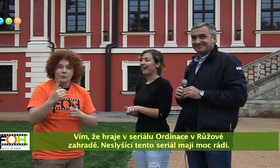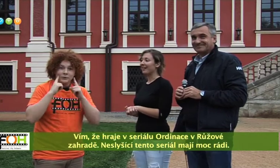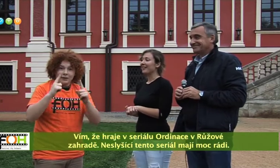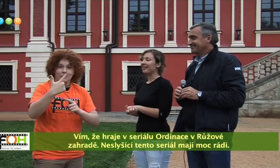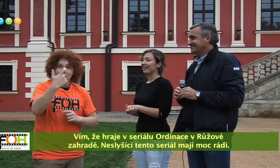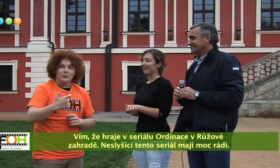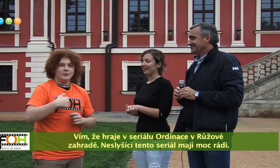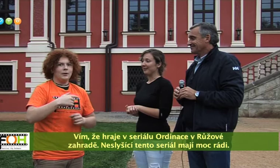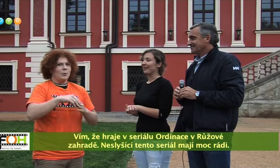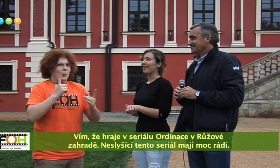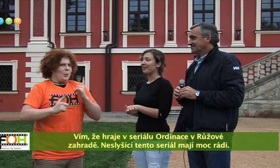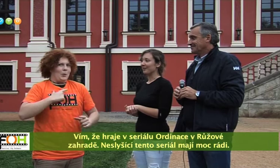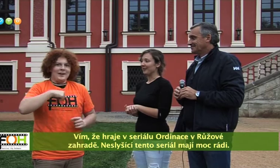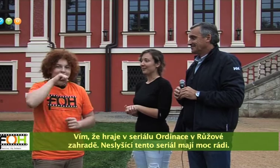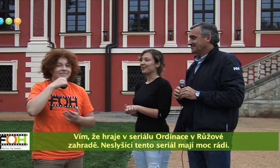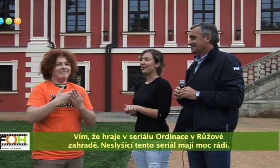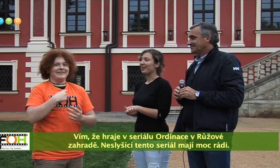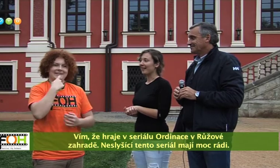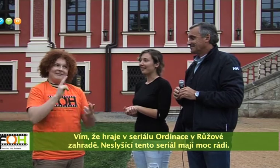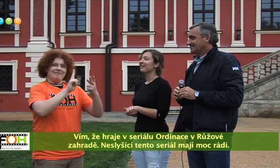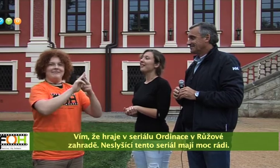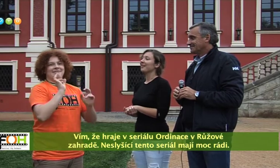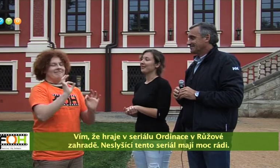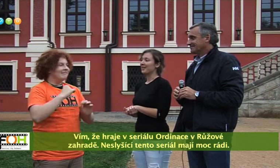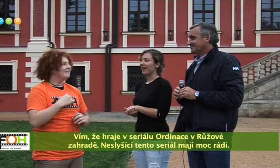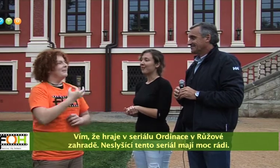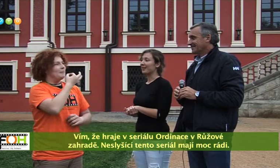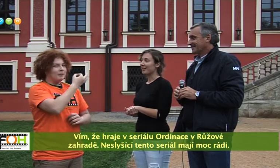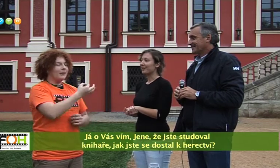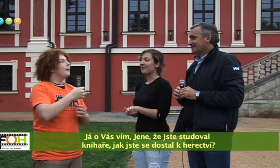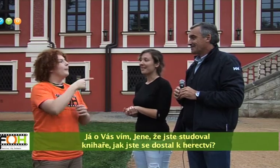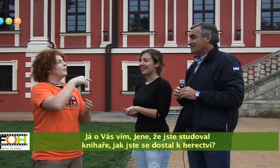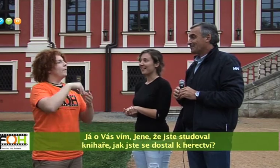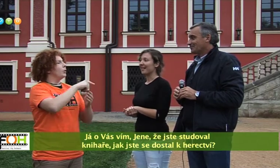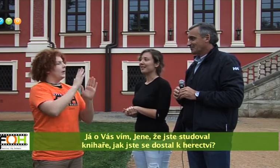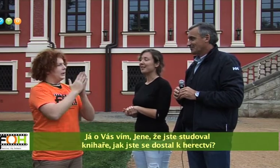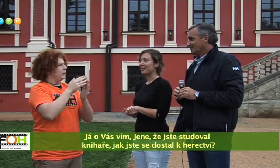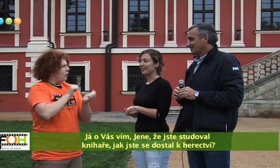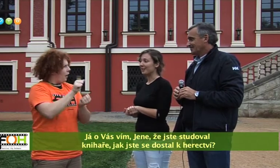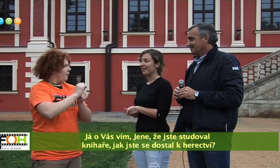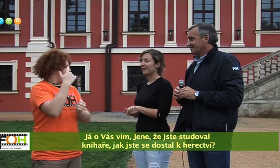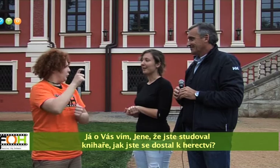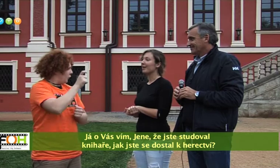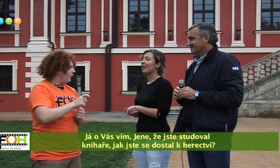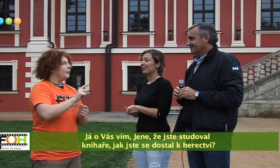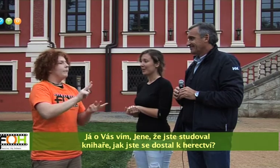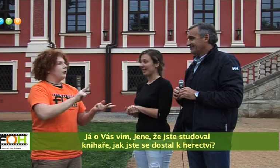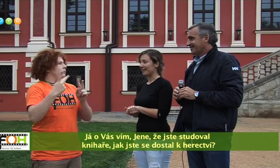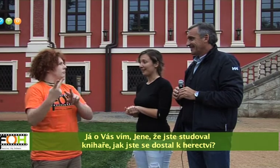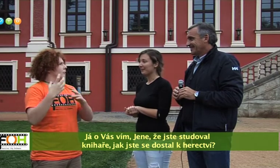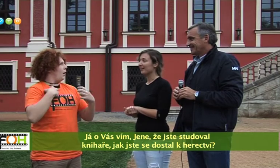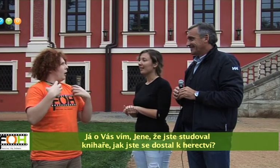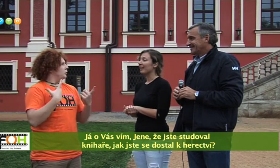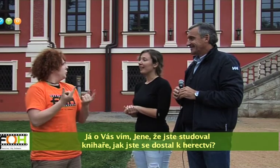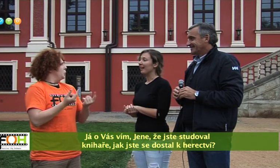A já o něm vím, že on hrál v seriálu Od nace v růžové zahradě a neslyšíte, tento seriál mají moc